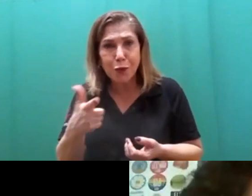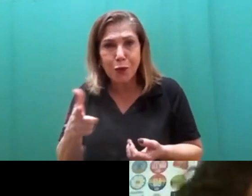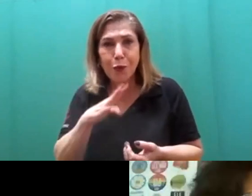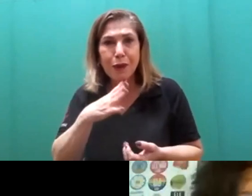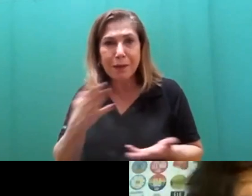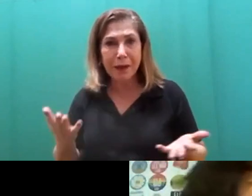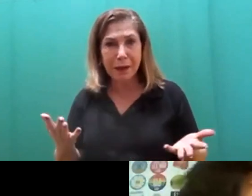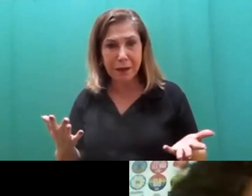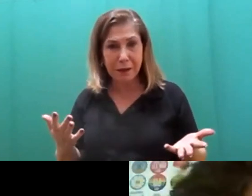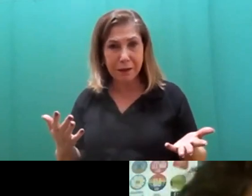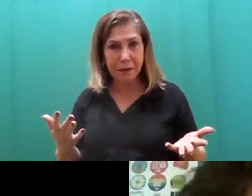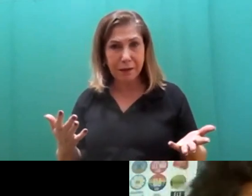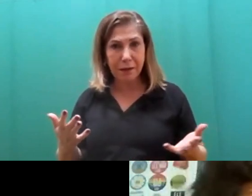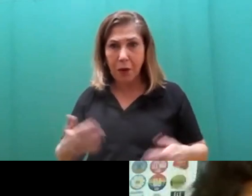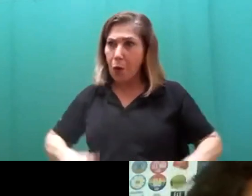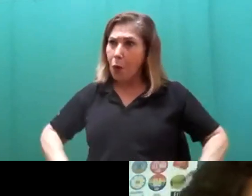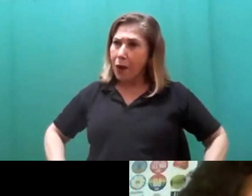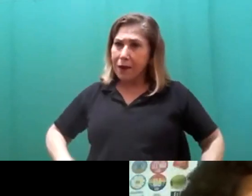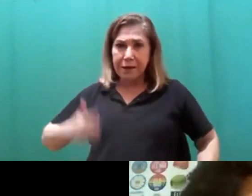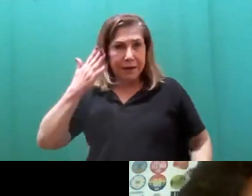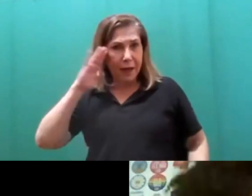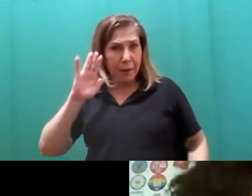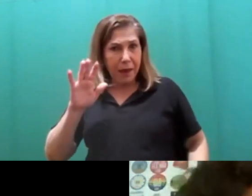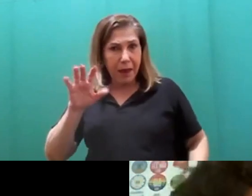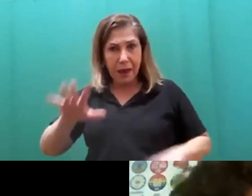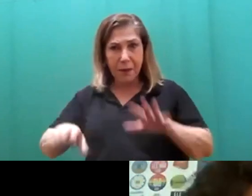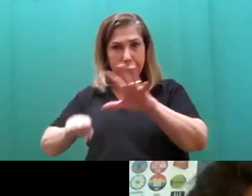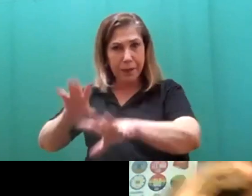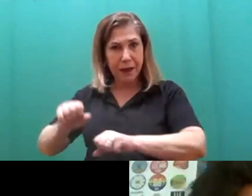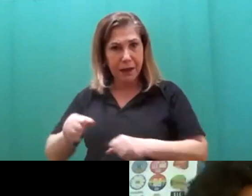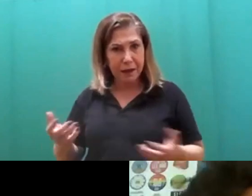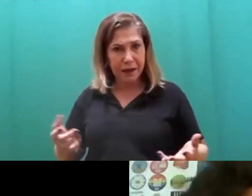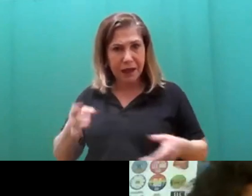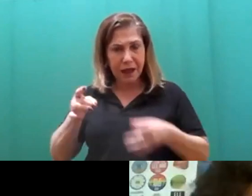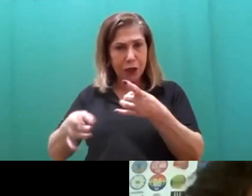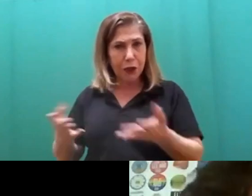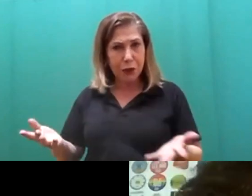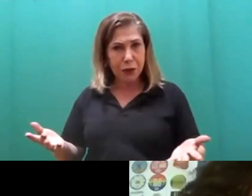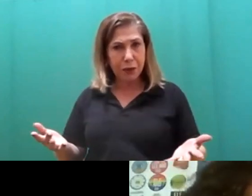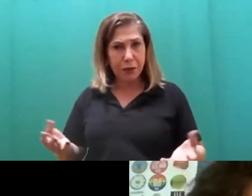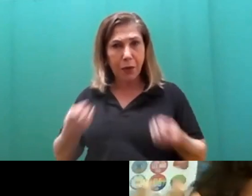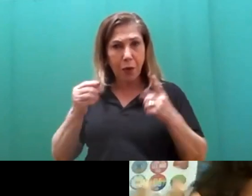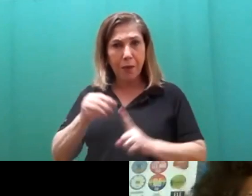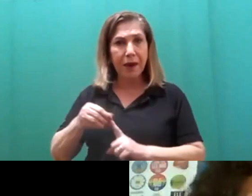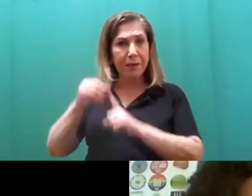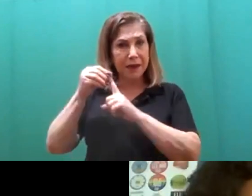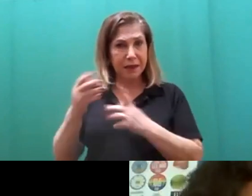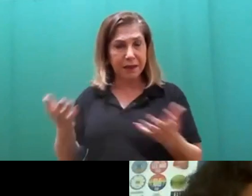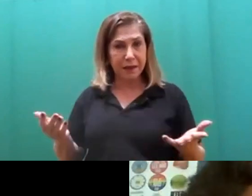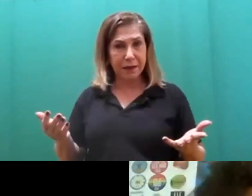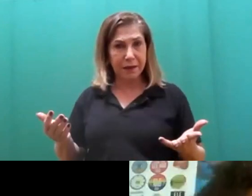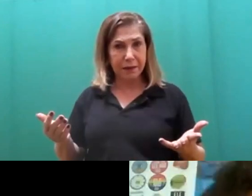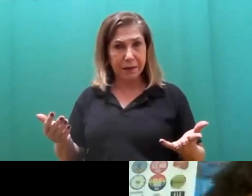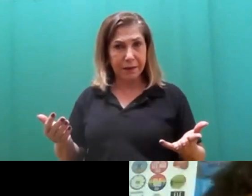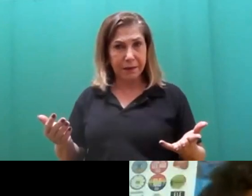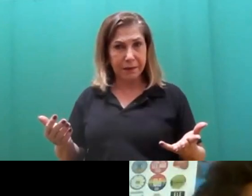tem gente, aí eu não sabia que pessoas catavam comida no lixo, brasileiro, representando o nosso governo. Então, quando eu digo